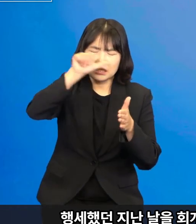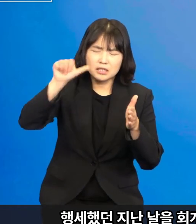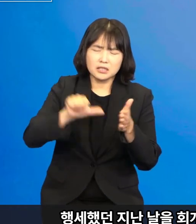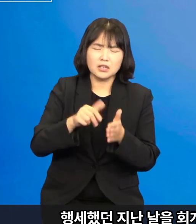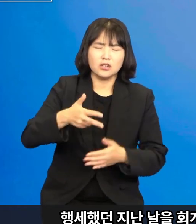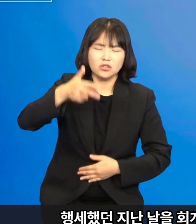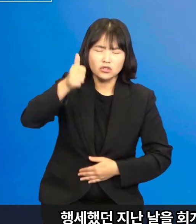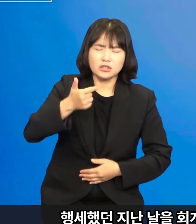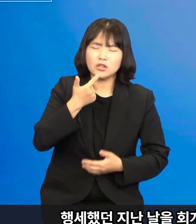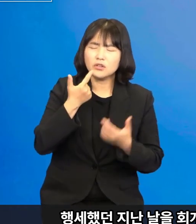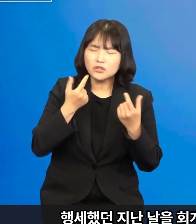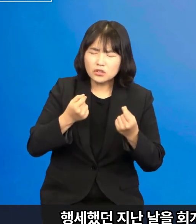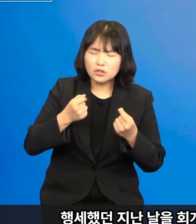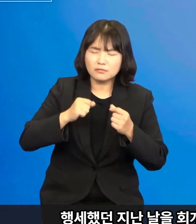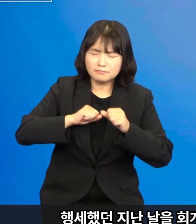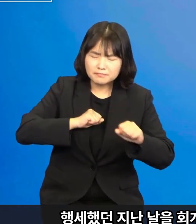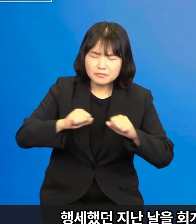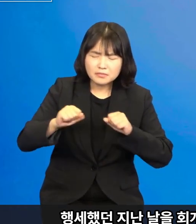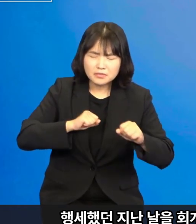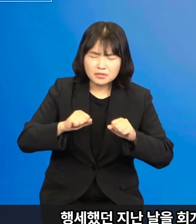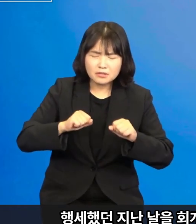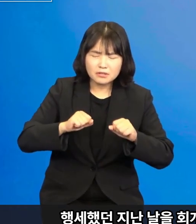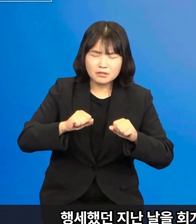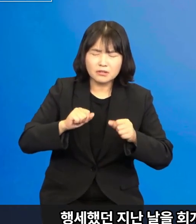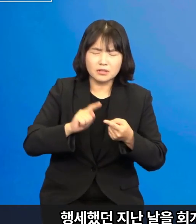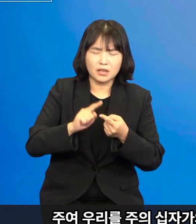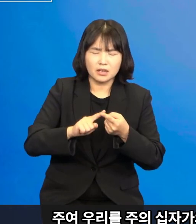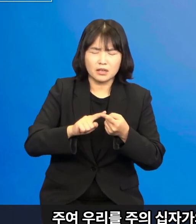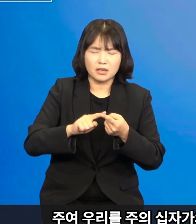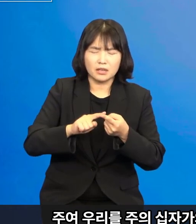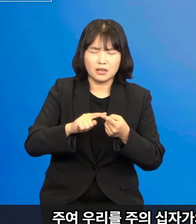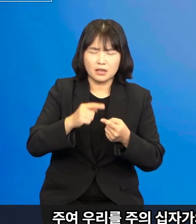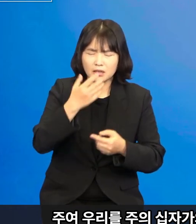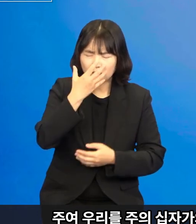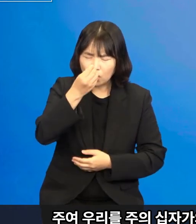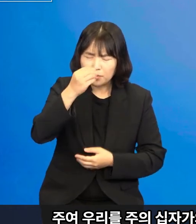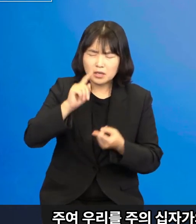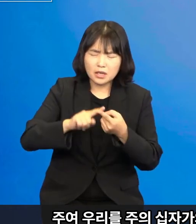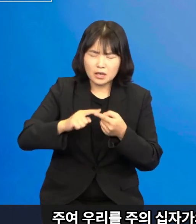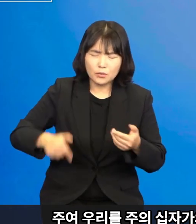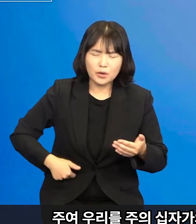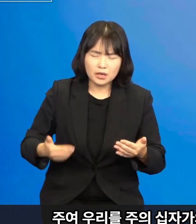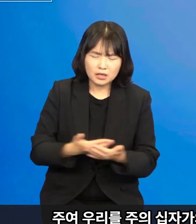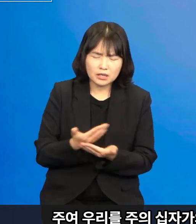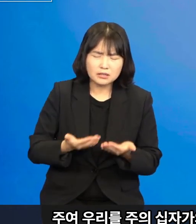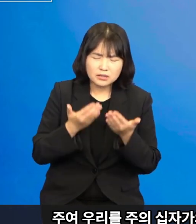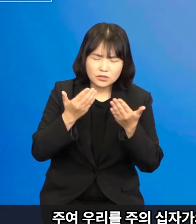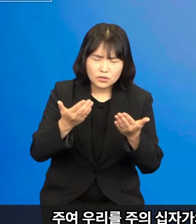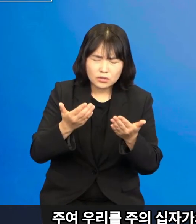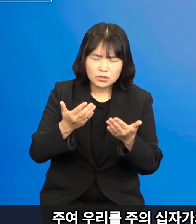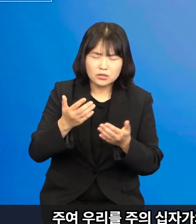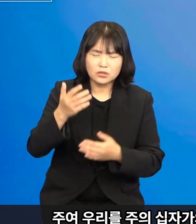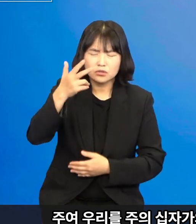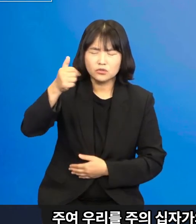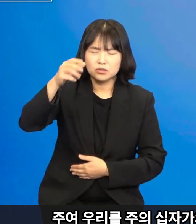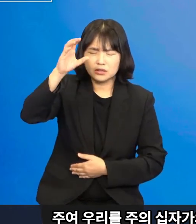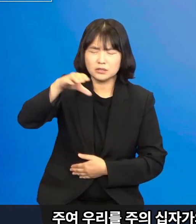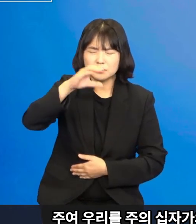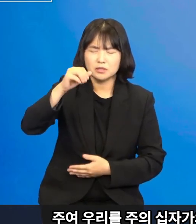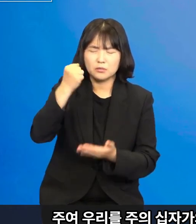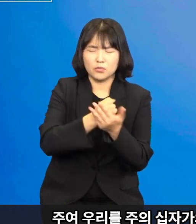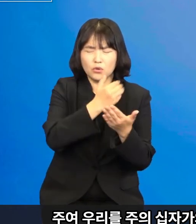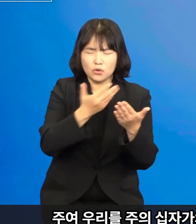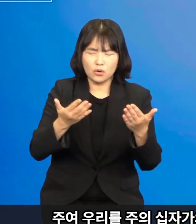마냥 행세했던 지난 날을 회개하며 우리의 교만을 회개하오니 주여, 우리를 주의 십자가의 보혈로 정결케